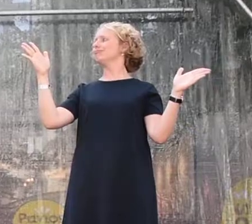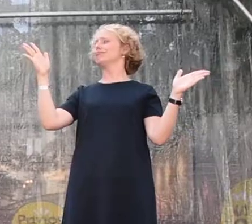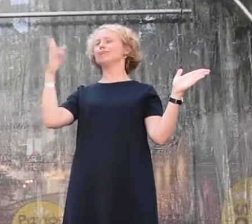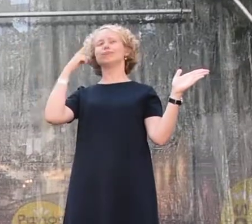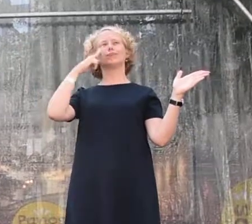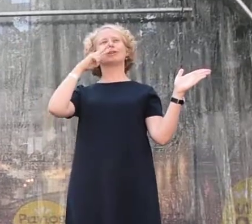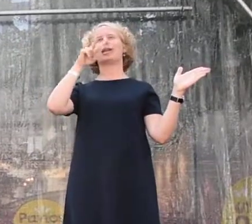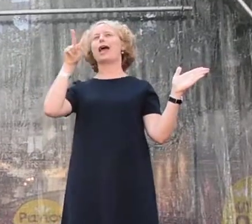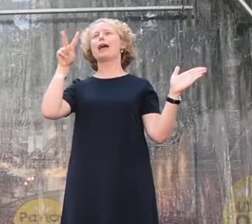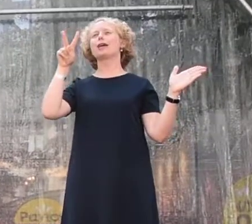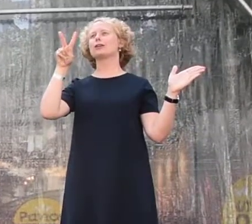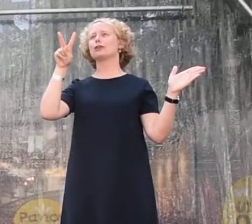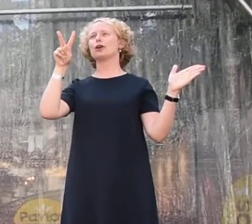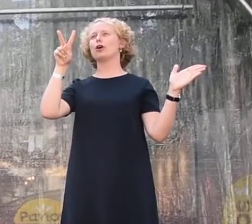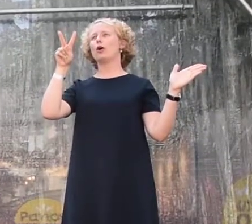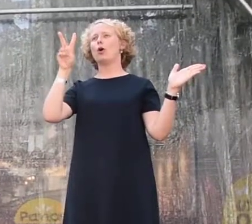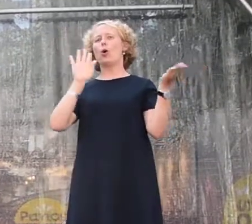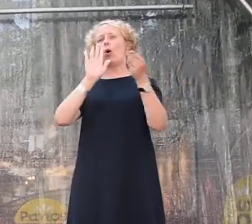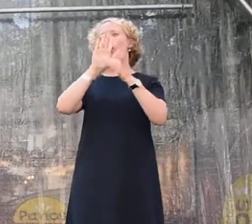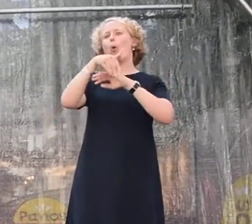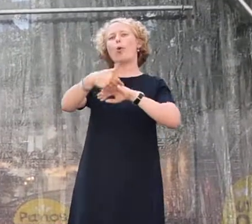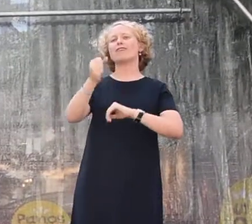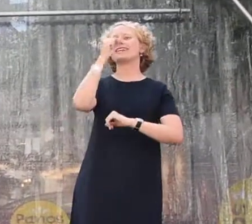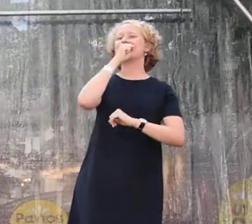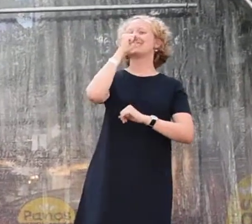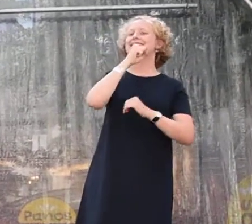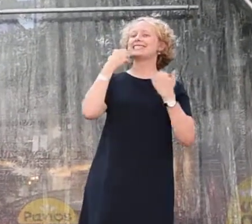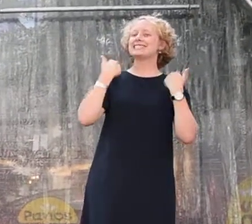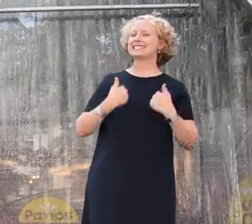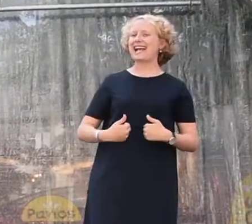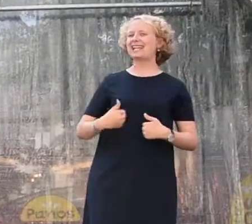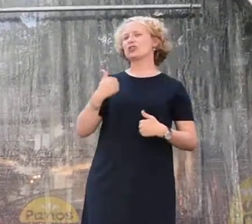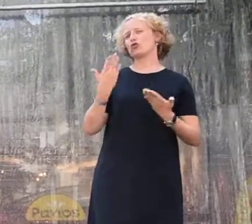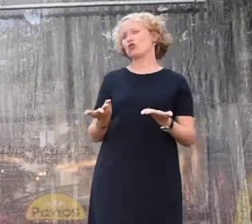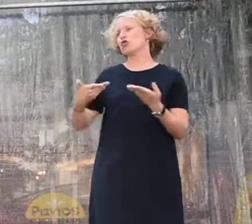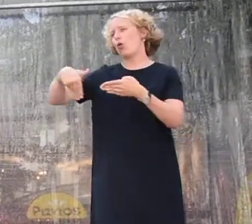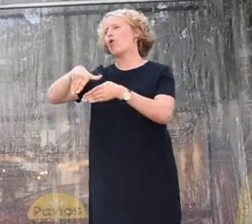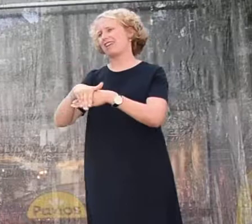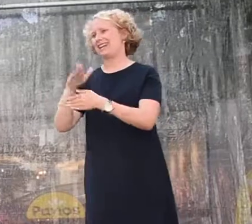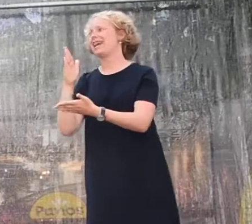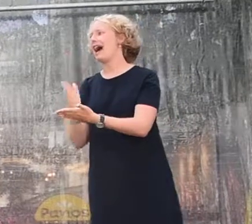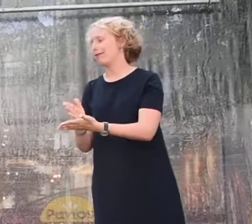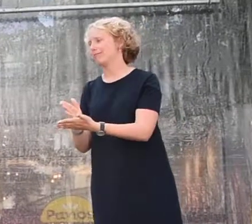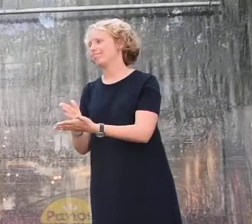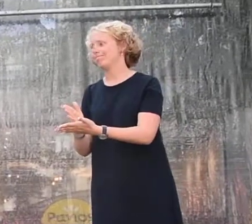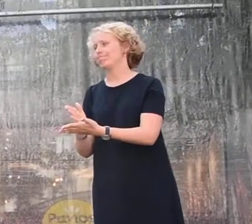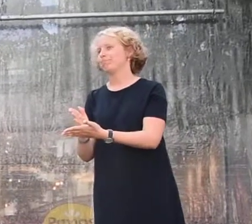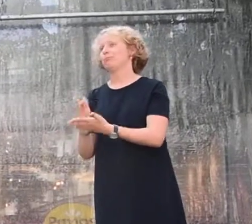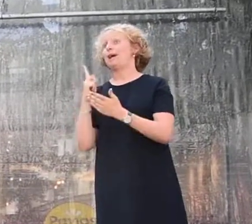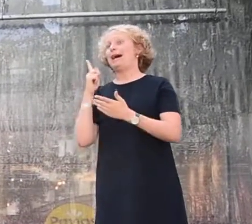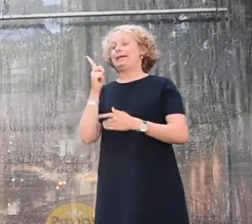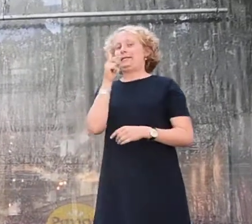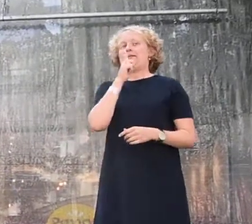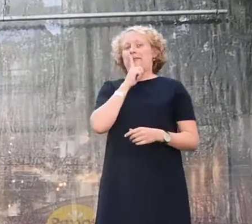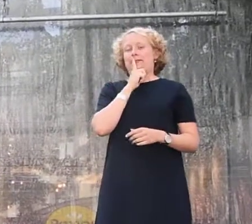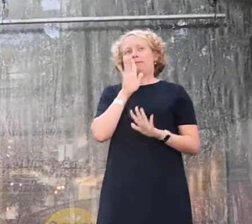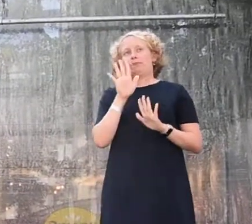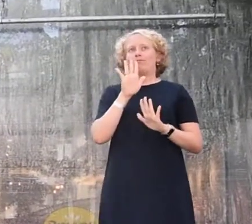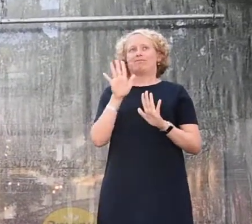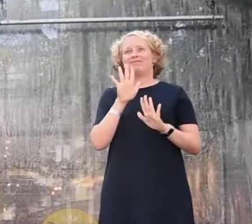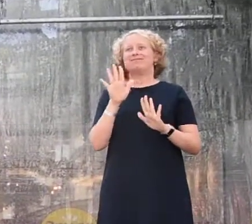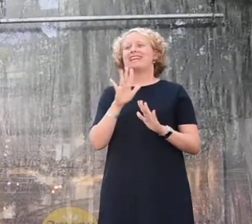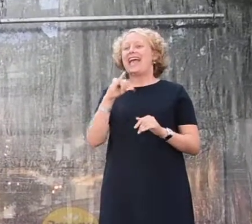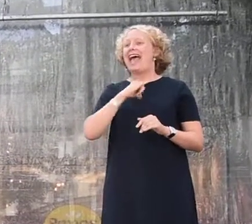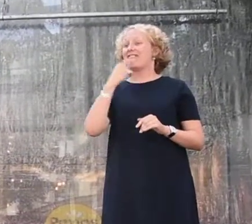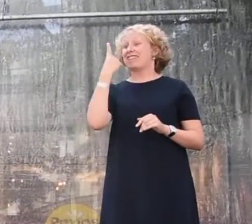van overleden Nederlandstalige songwriters. Nu, tussen ons gezegd en gezwegen, er is maar één,